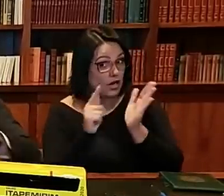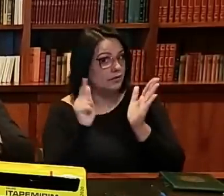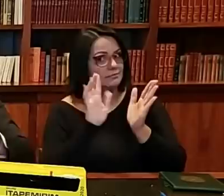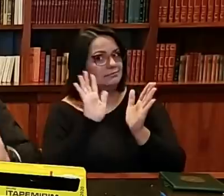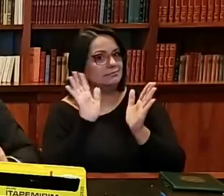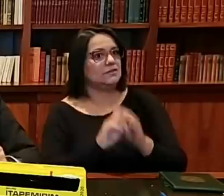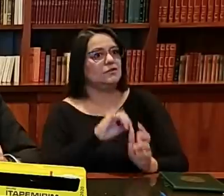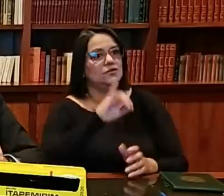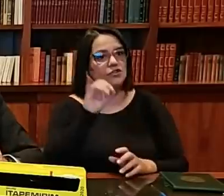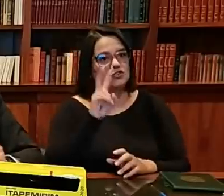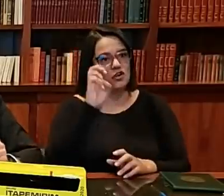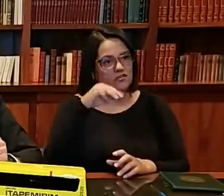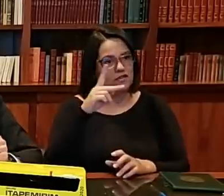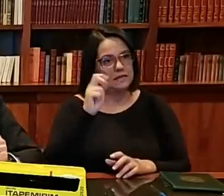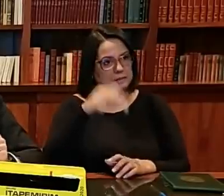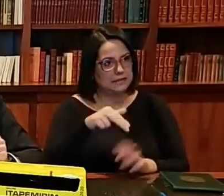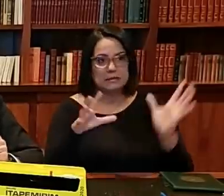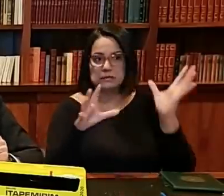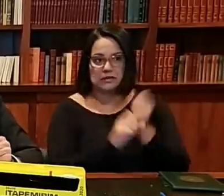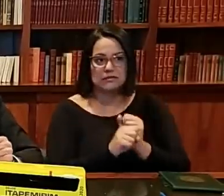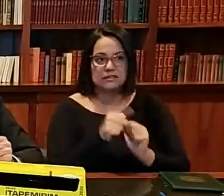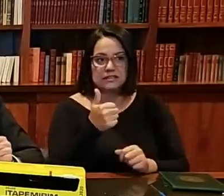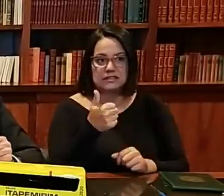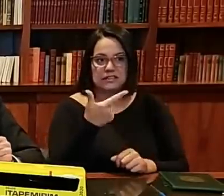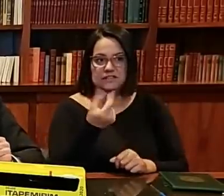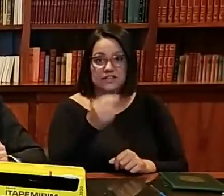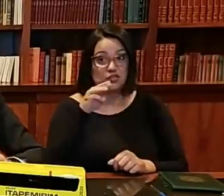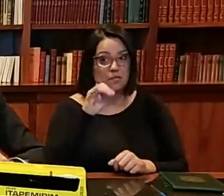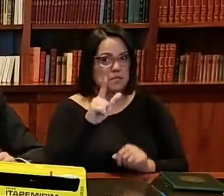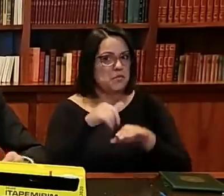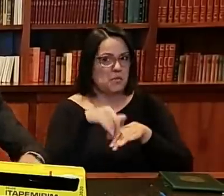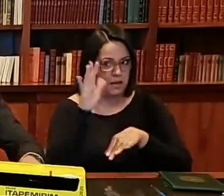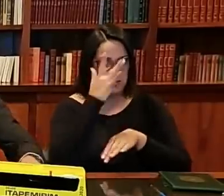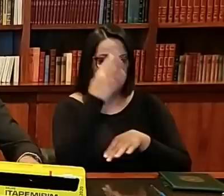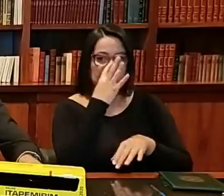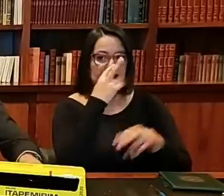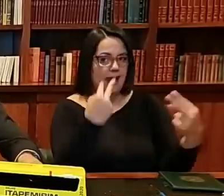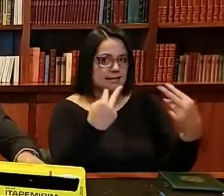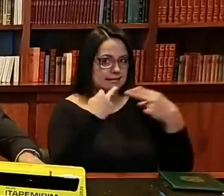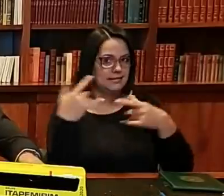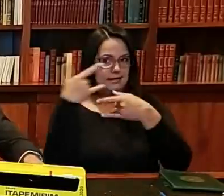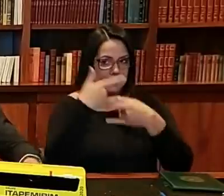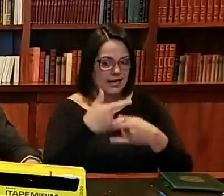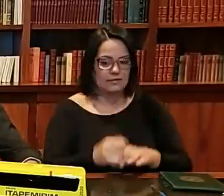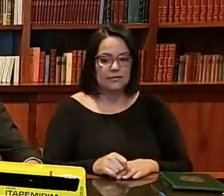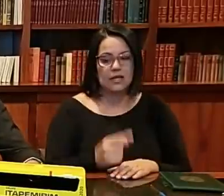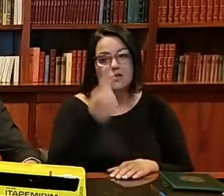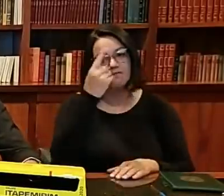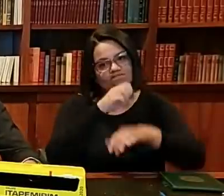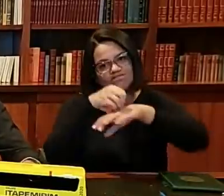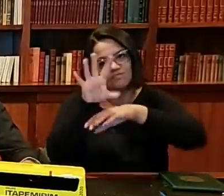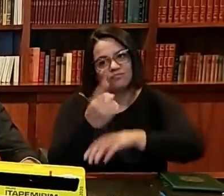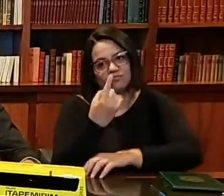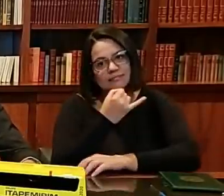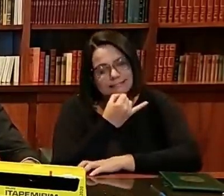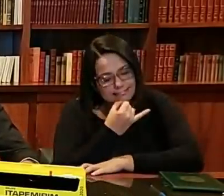Jovem Pan News, 9 mil, em torno de 120 mil pessoas nos assistindo aqui agora. Aqui. Primeiro, uma nota triste, né? Eu